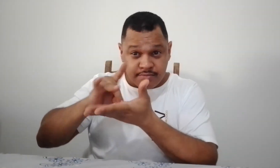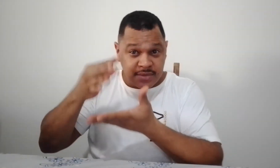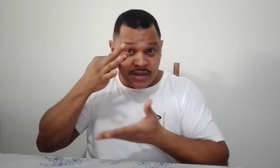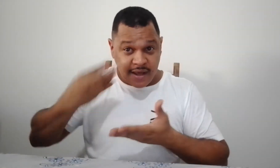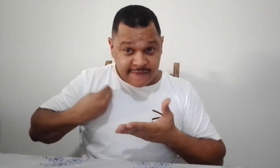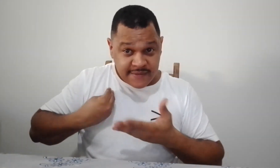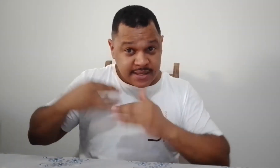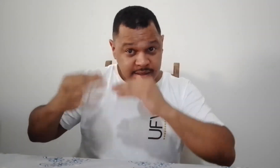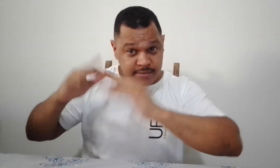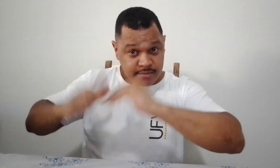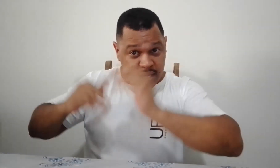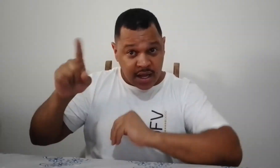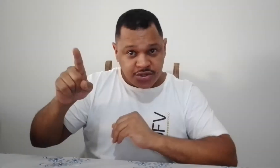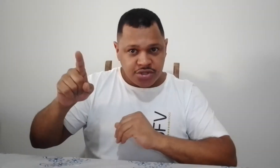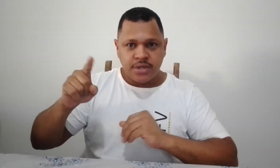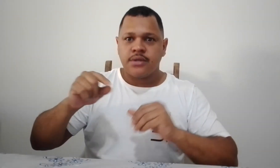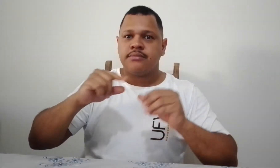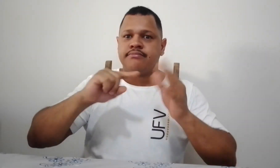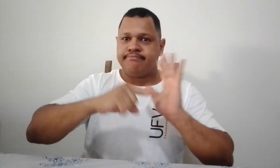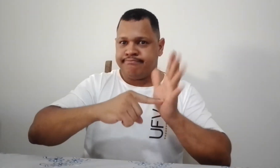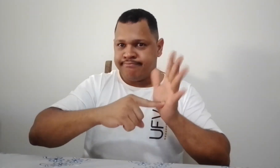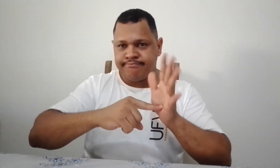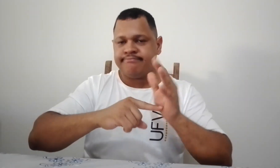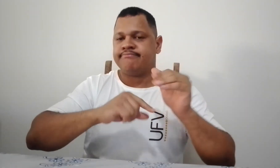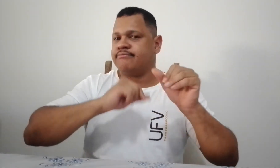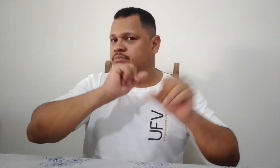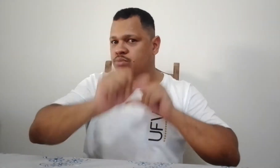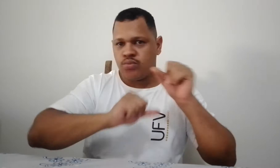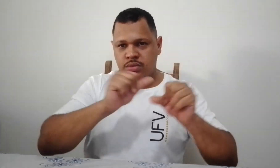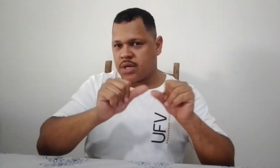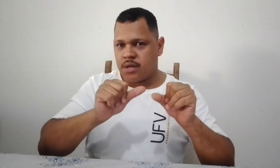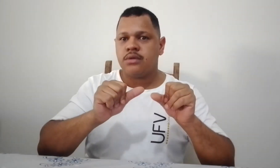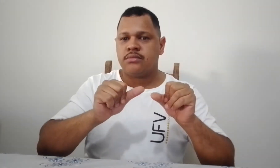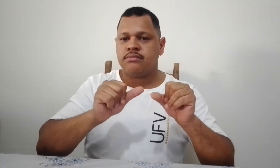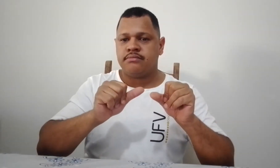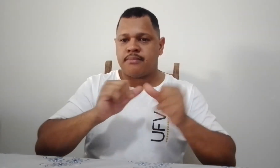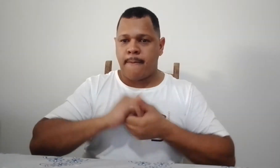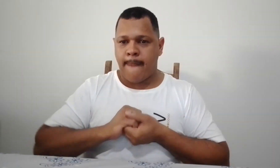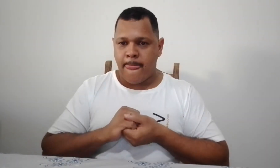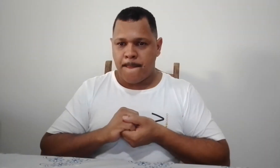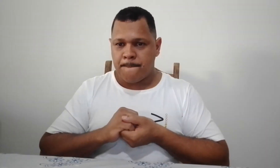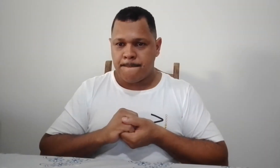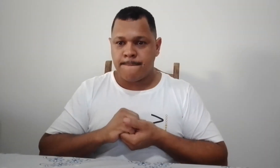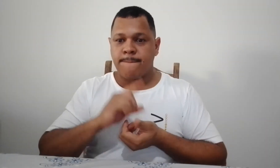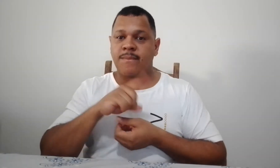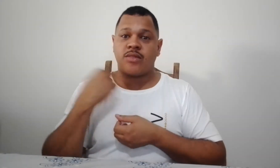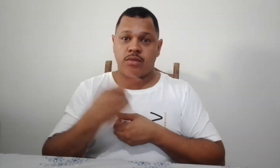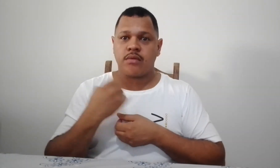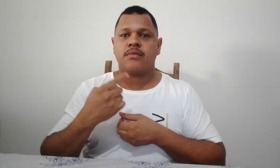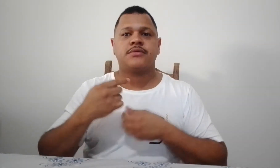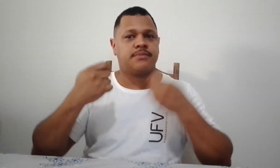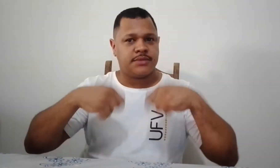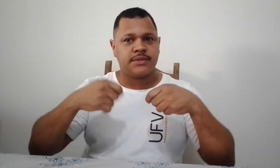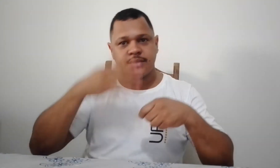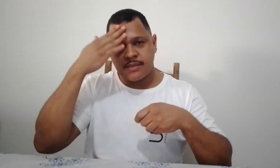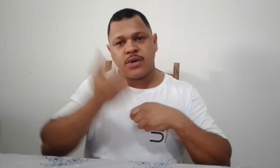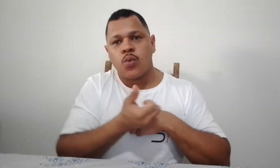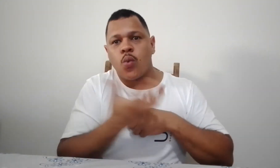fazer alteração no rotor, no estator do gerador em funcionamento. Então, nós consideramos o número de espira constante e o